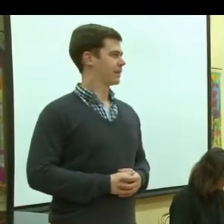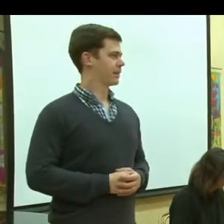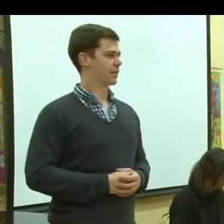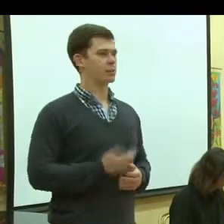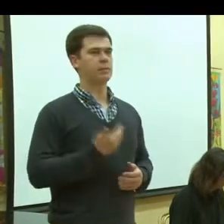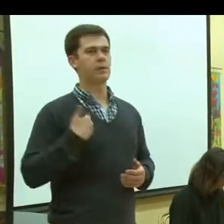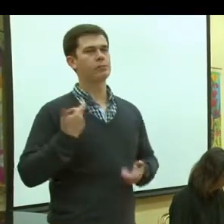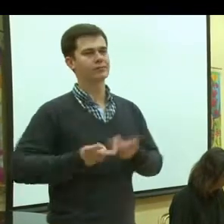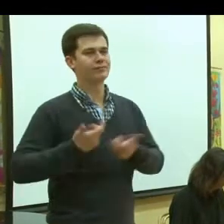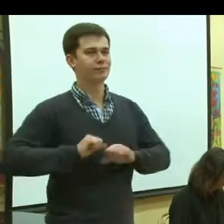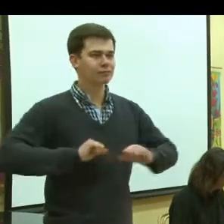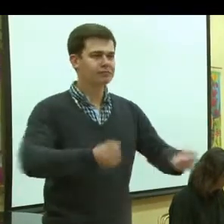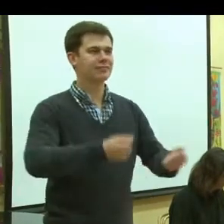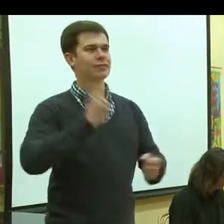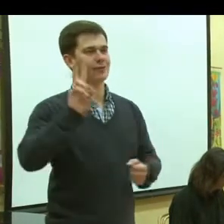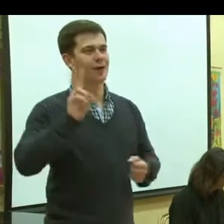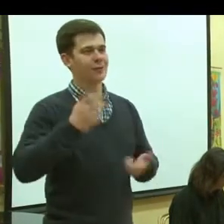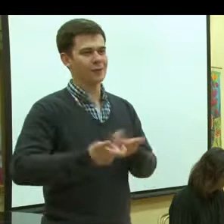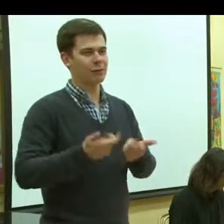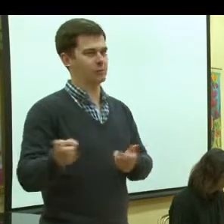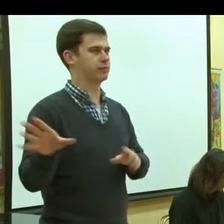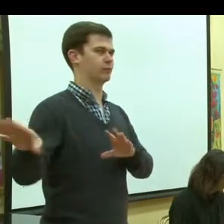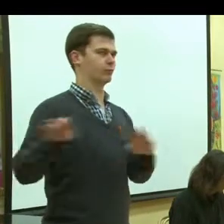co reprezentował. I